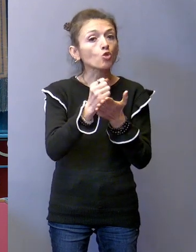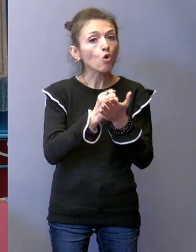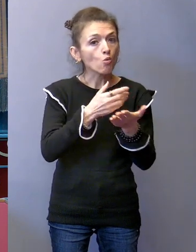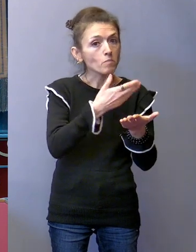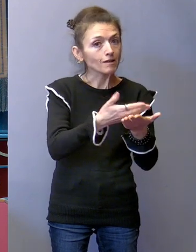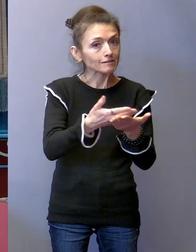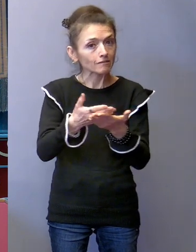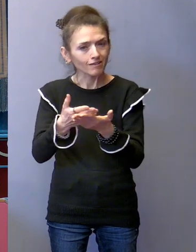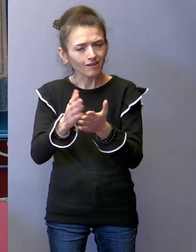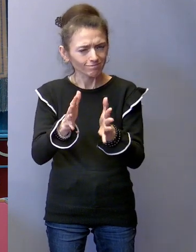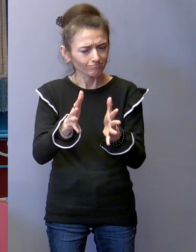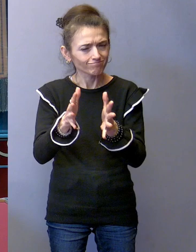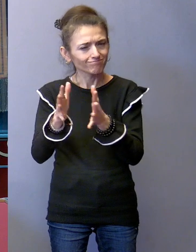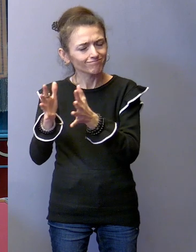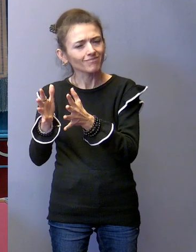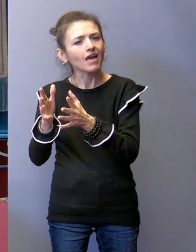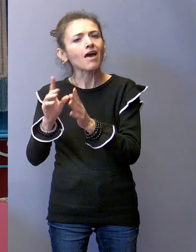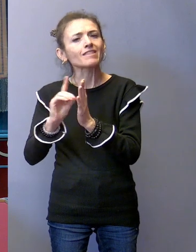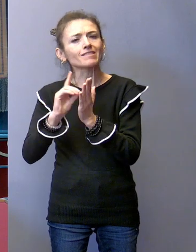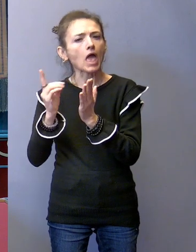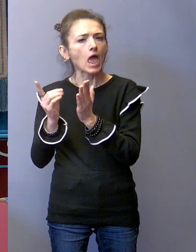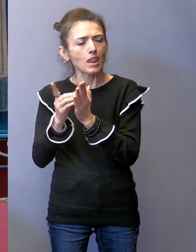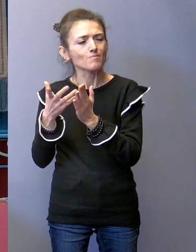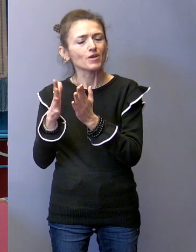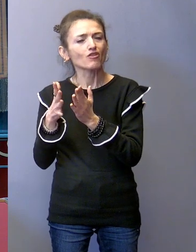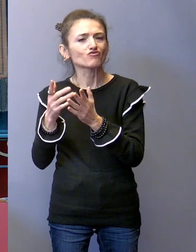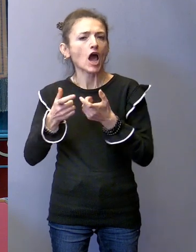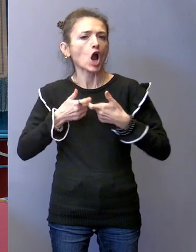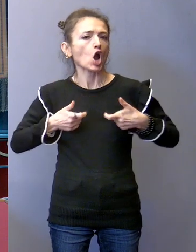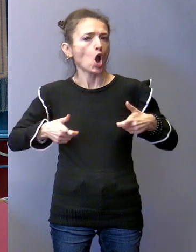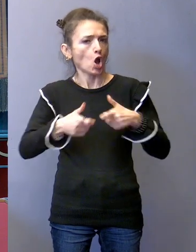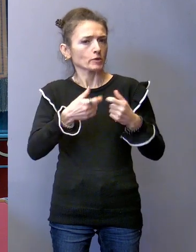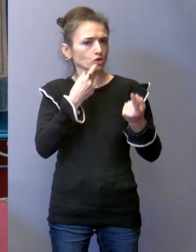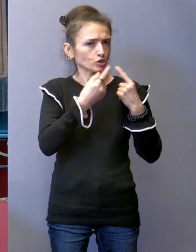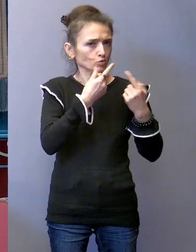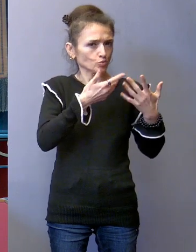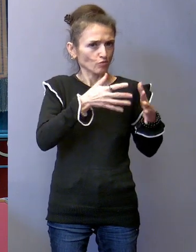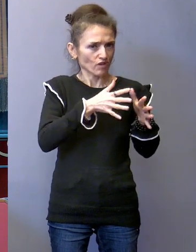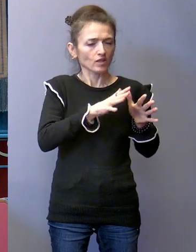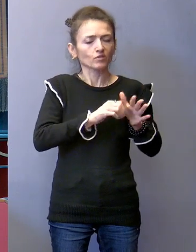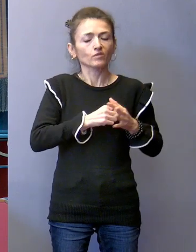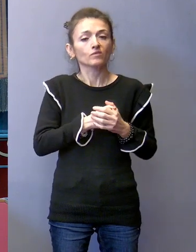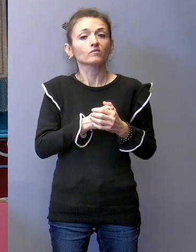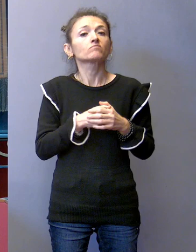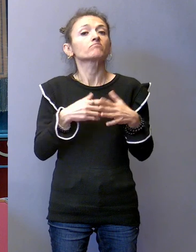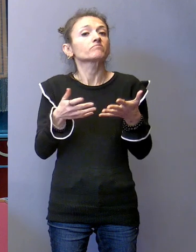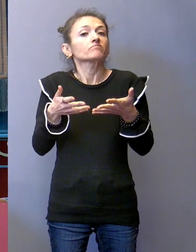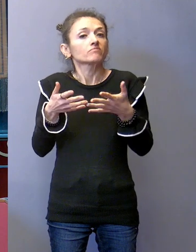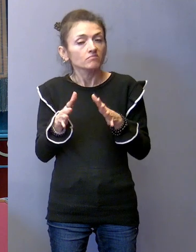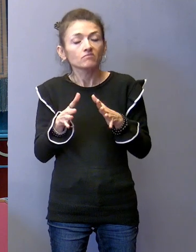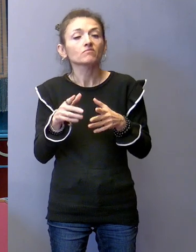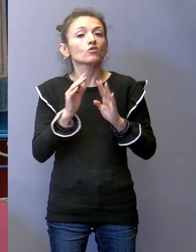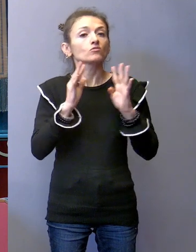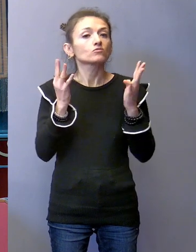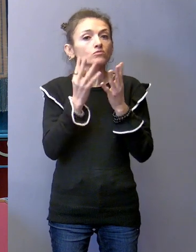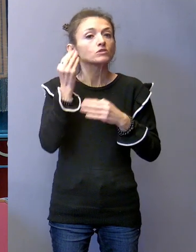la discussione sulla delibera è già stata effettuata in commissione poi dopo eventualmente dopo il